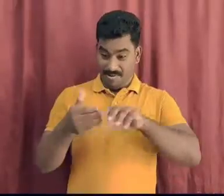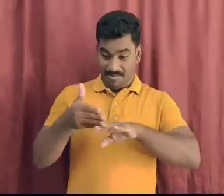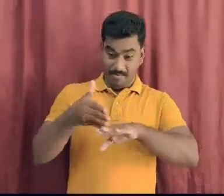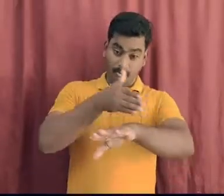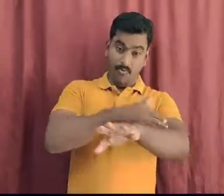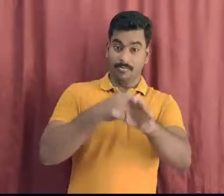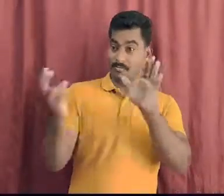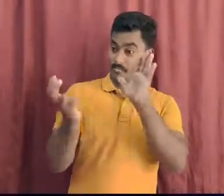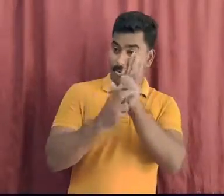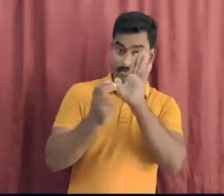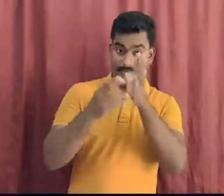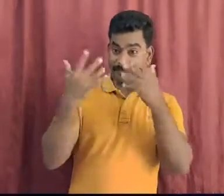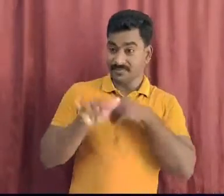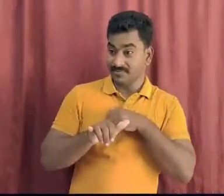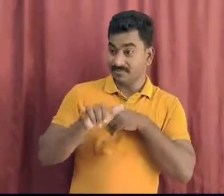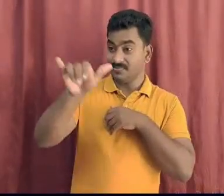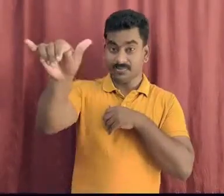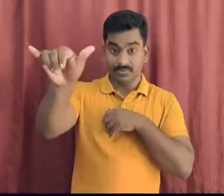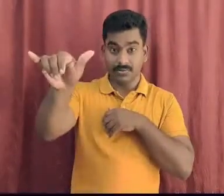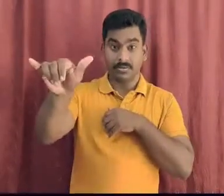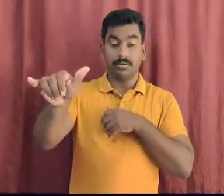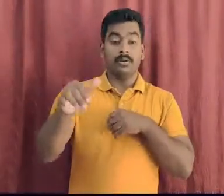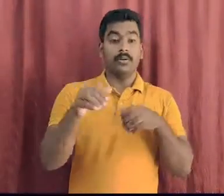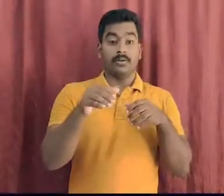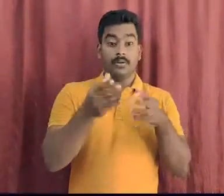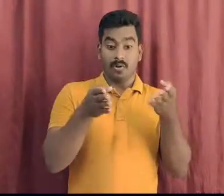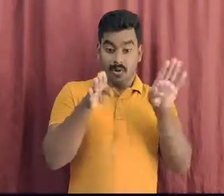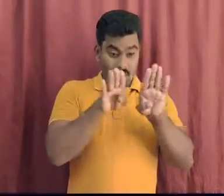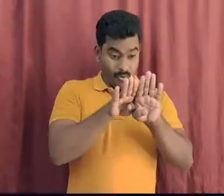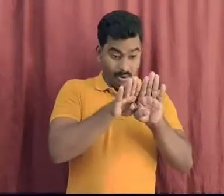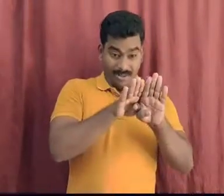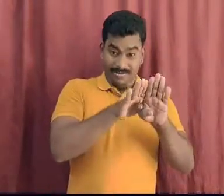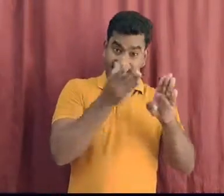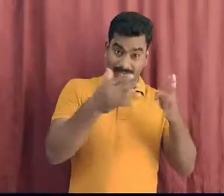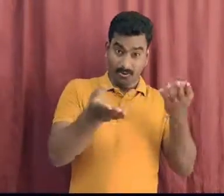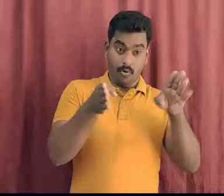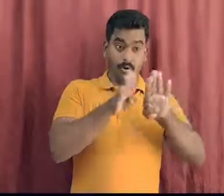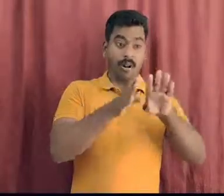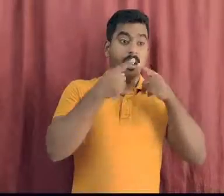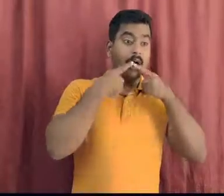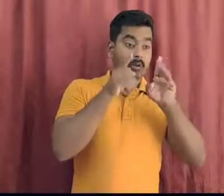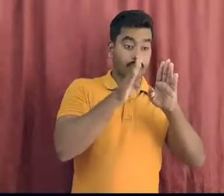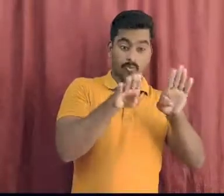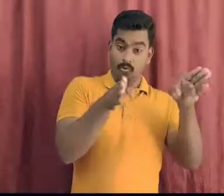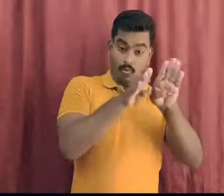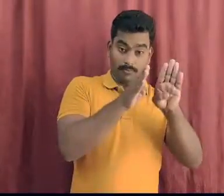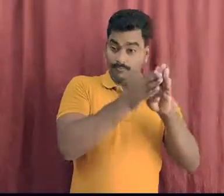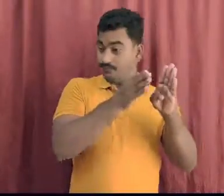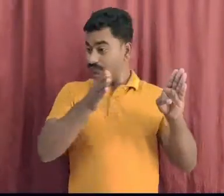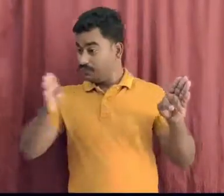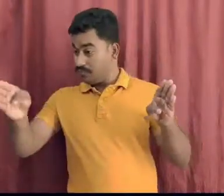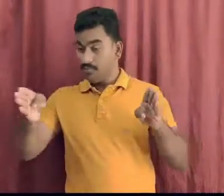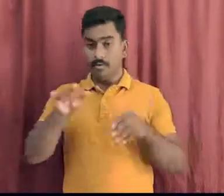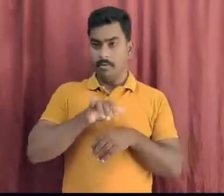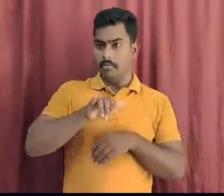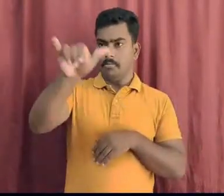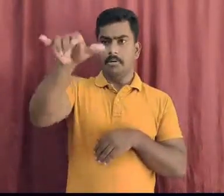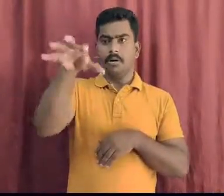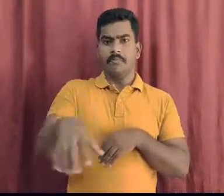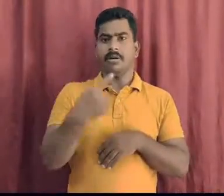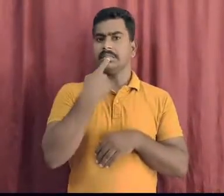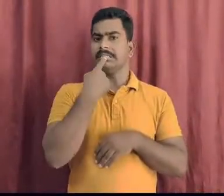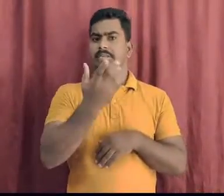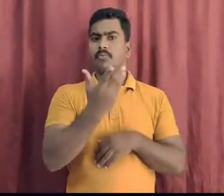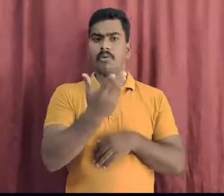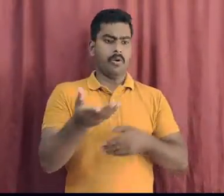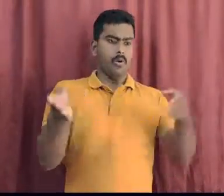വിമാനയാത്രാ ടിക്കറ്റുകൾ ബുക്ക് ചെയ്ത തീയതിയും യാത്രാ തീയതിയും ലോക്ക്ഡൗൺ കാലഘട്ടത്തിലാണെങ്കിൽ മാത്രം റീഫണ്ട് ചെയ്യുമെന്ന